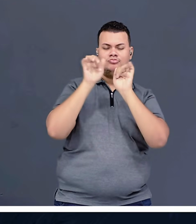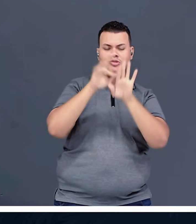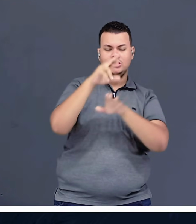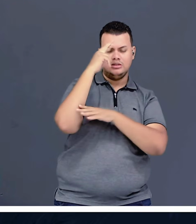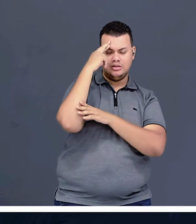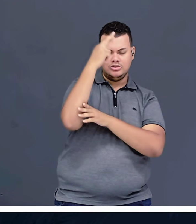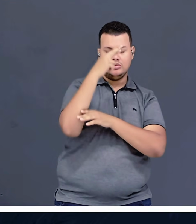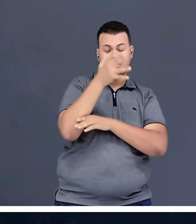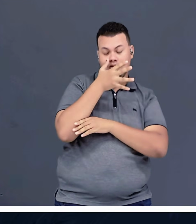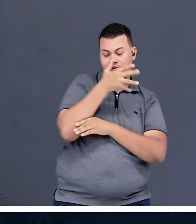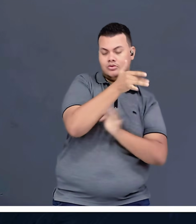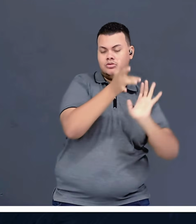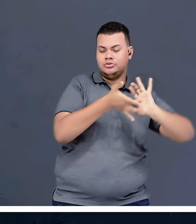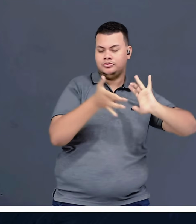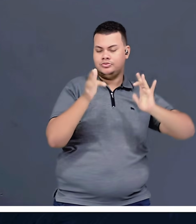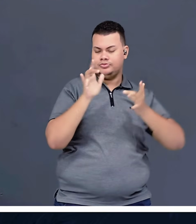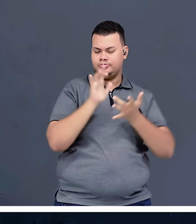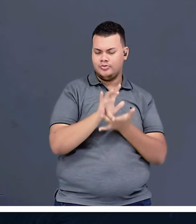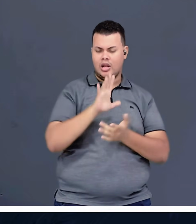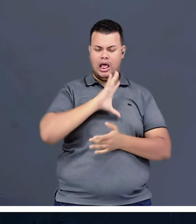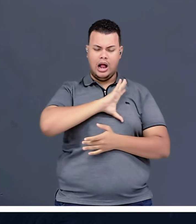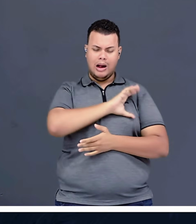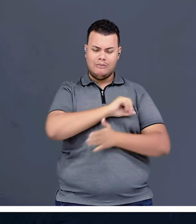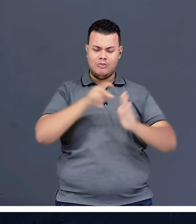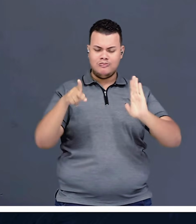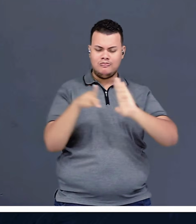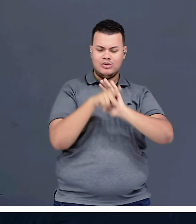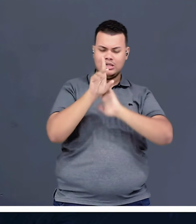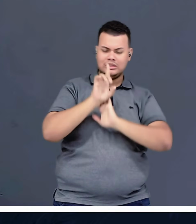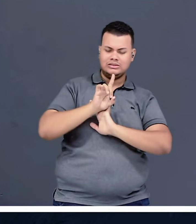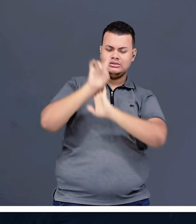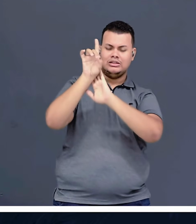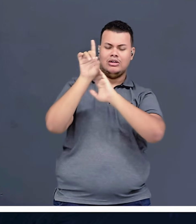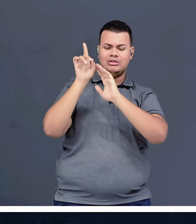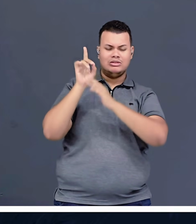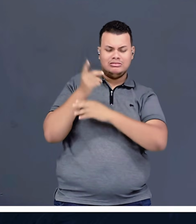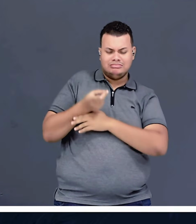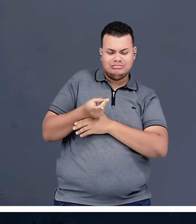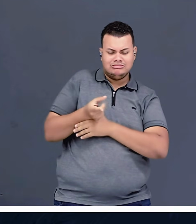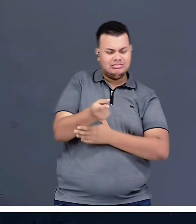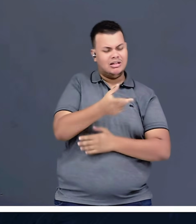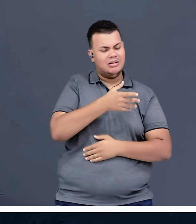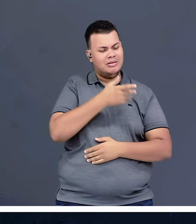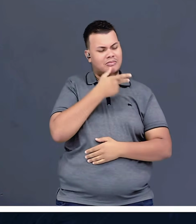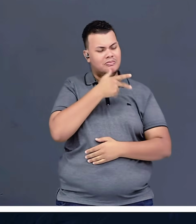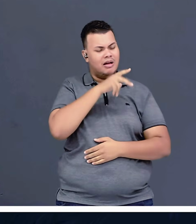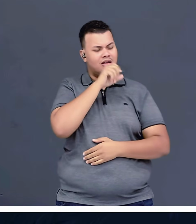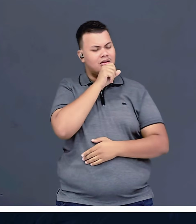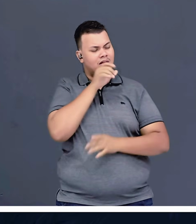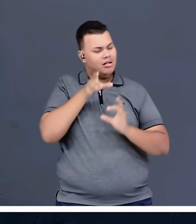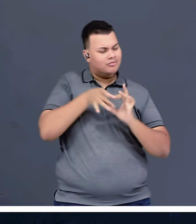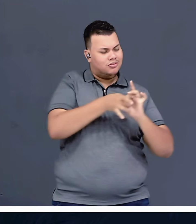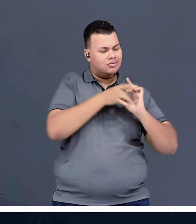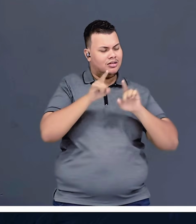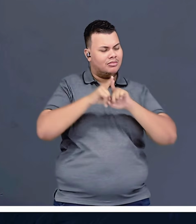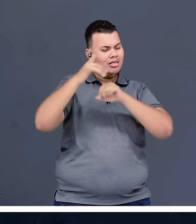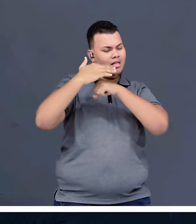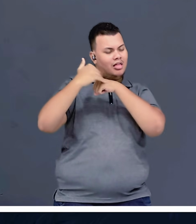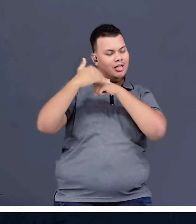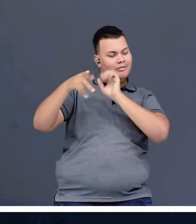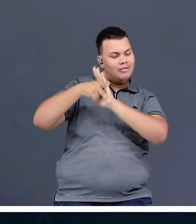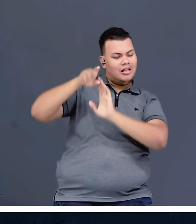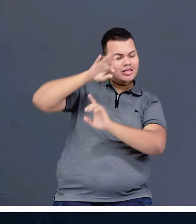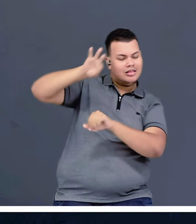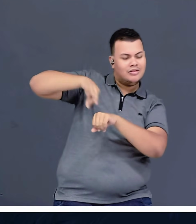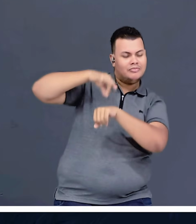Senhor e Salvador Jesus Cristo, o amor de Deus, o nosso eterno Pai, a comunhão e a consolação do